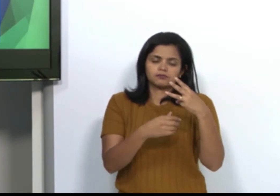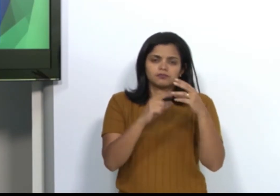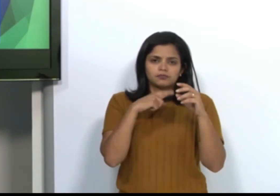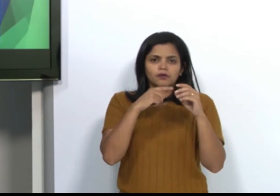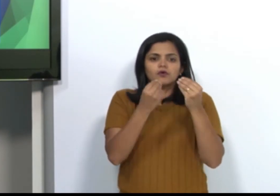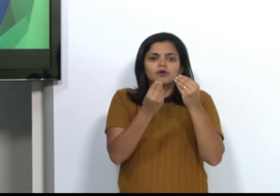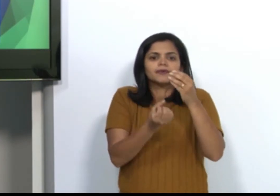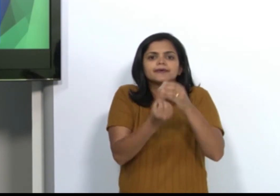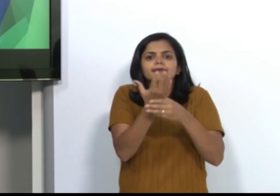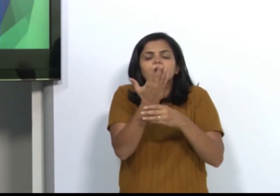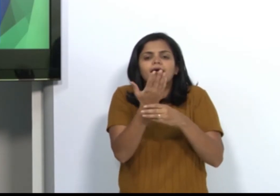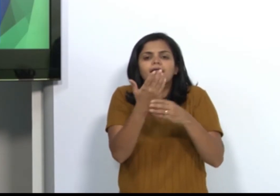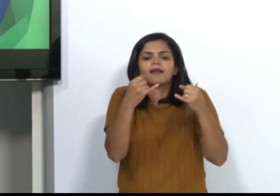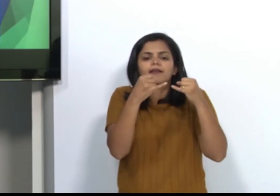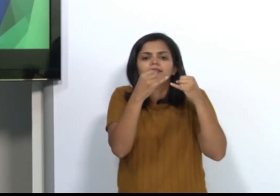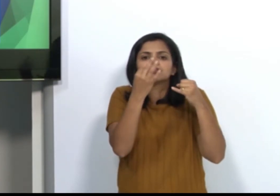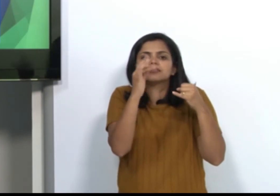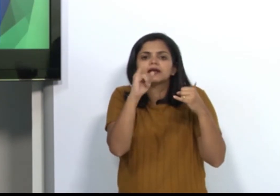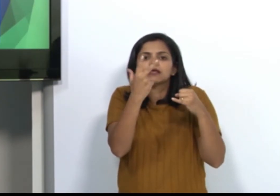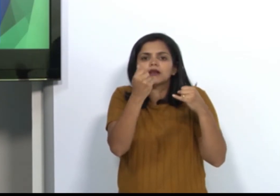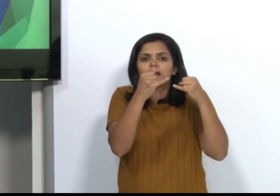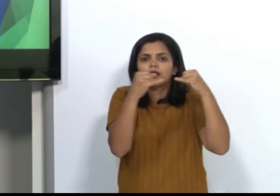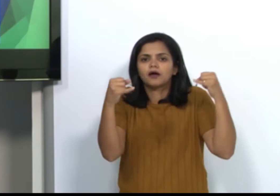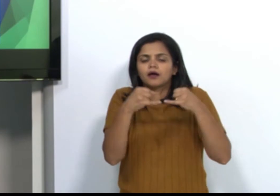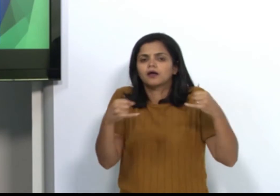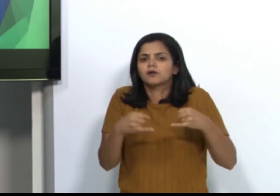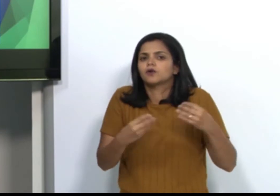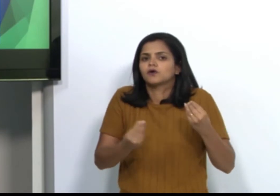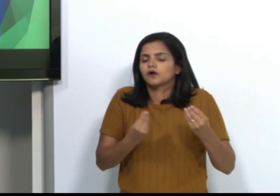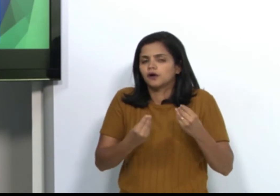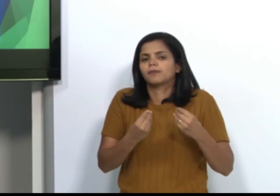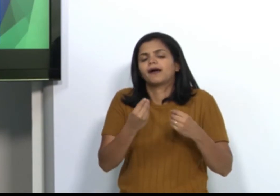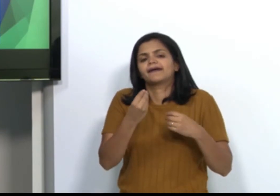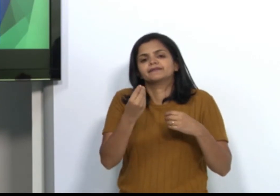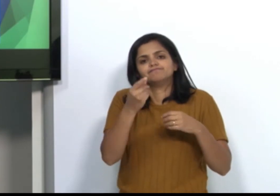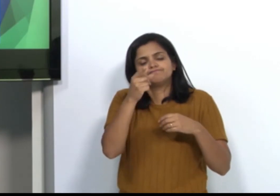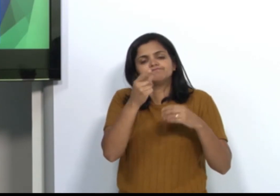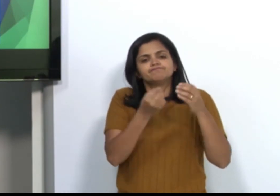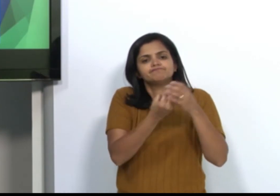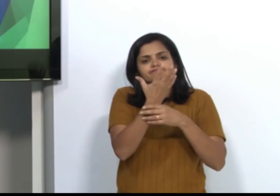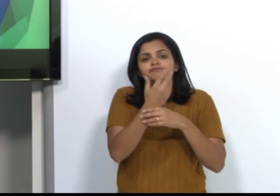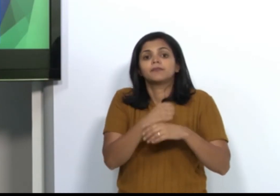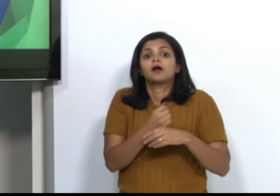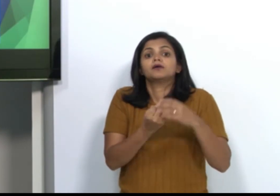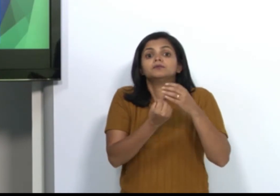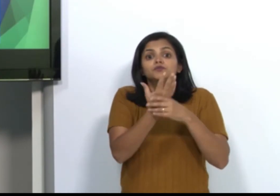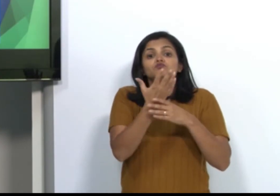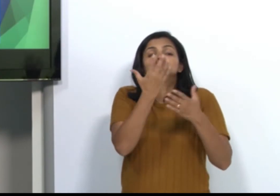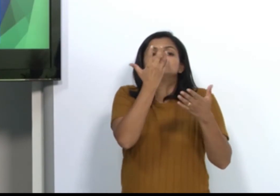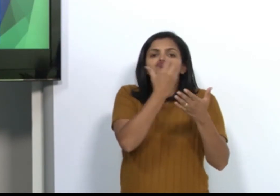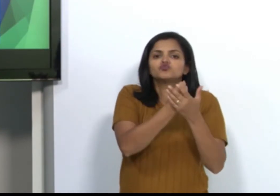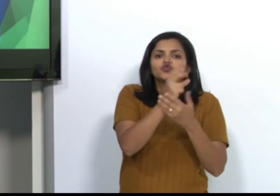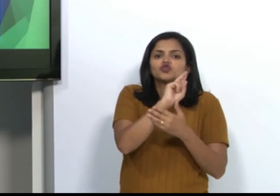nome. Voltando à aula 3, sobre trilhas, como é que fazemos as